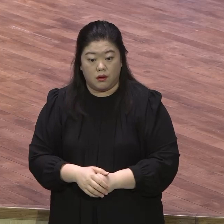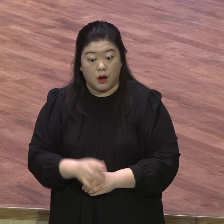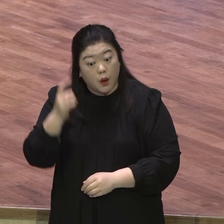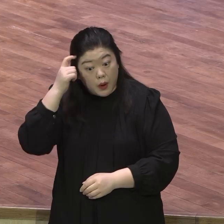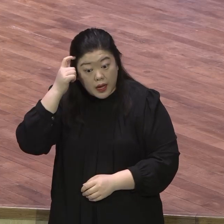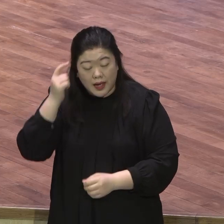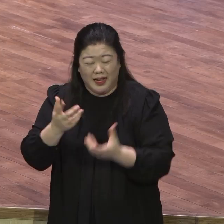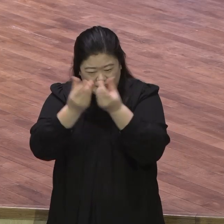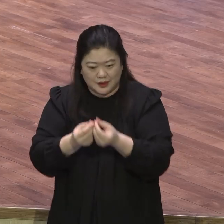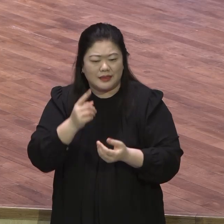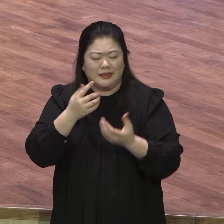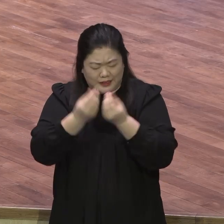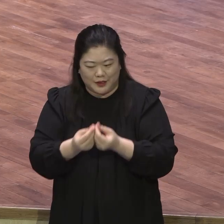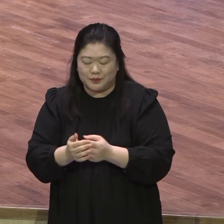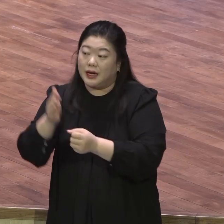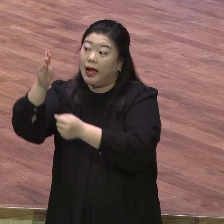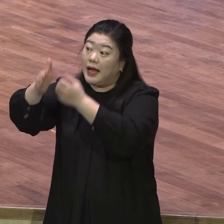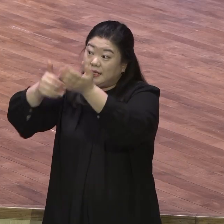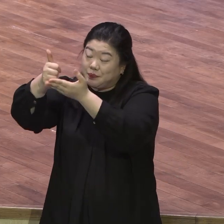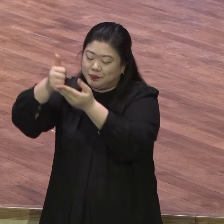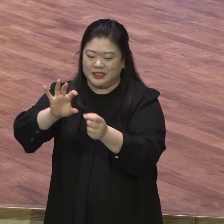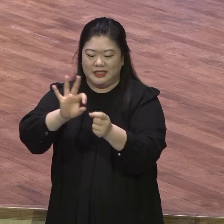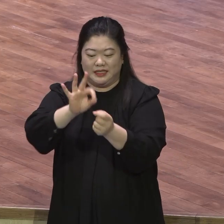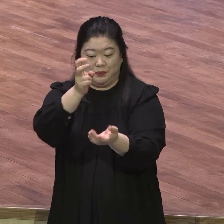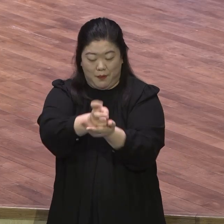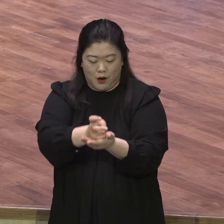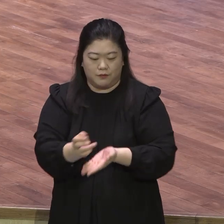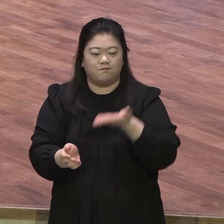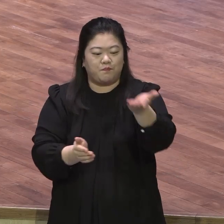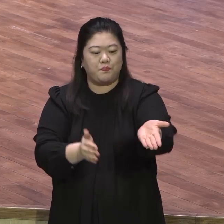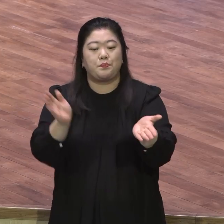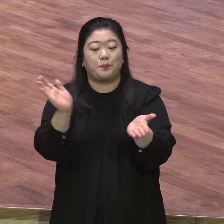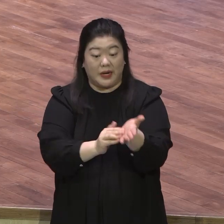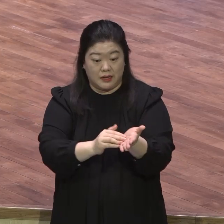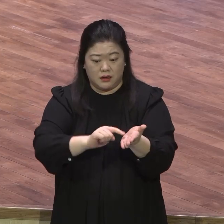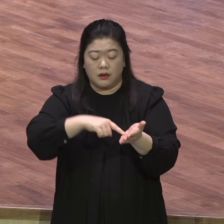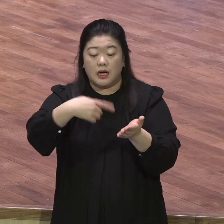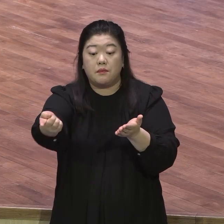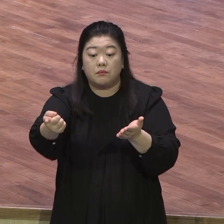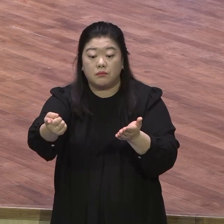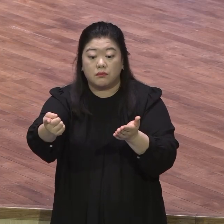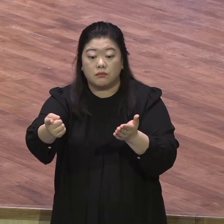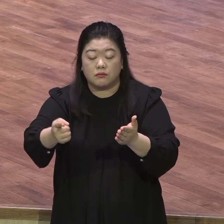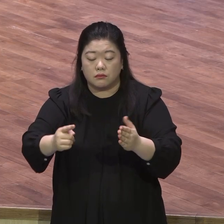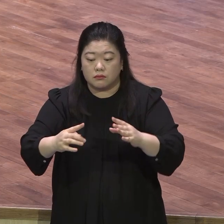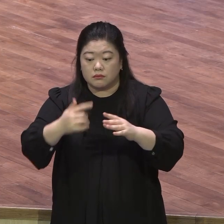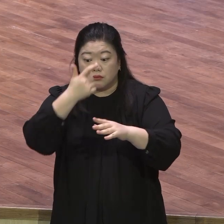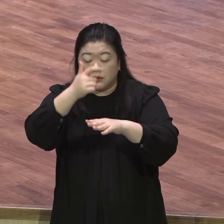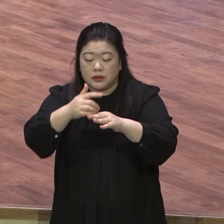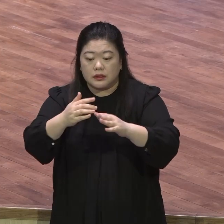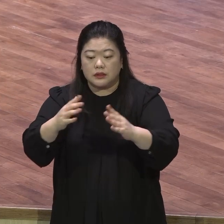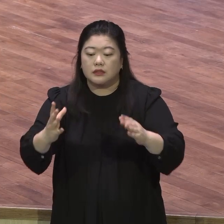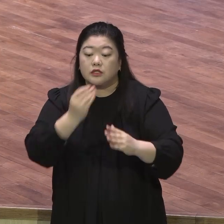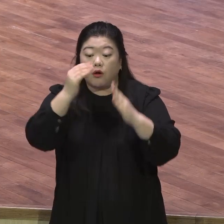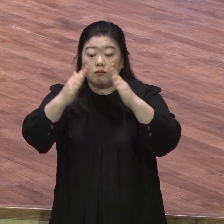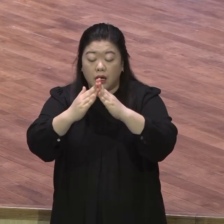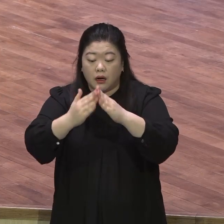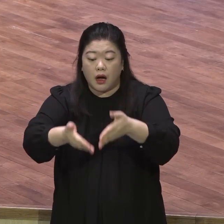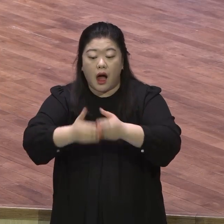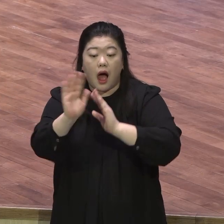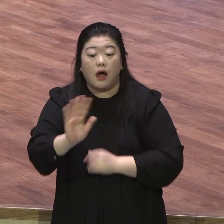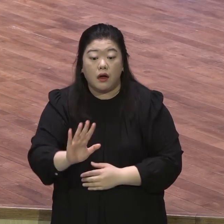주시지 않았다. 성막이 없다라고 하면 이스라엘 백성들이 한 사람도 구원을 못 받아요. 왜 구원을 못 받냐.